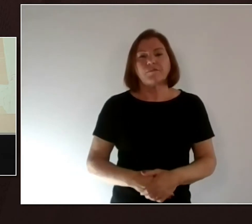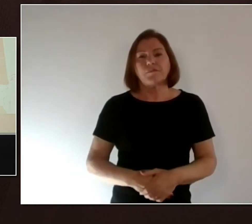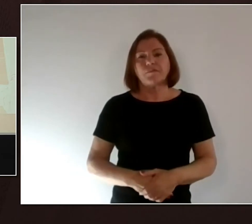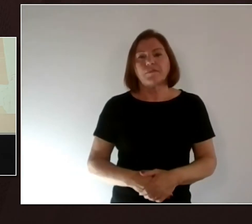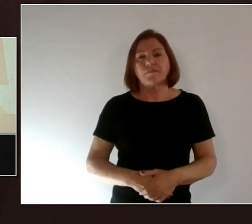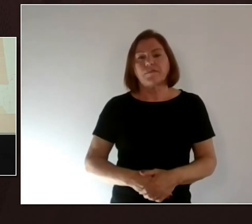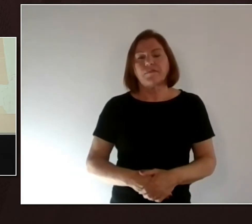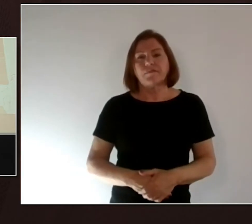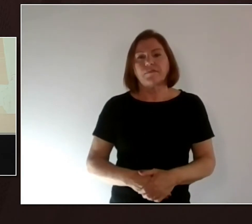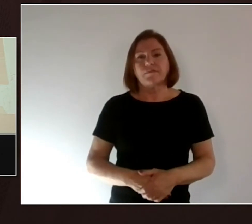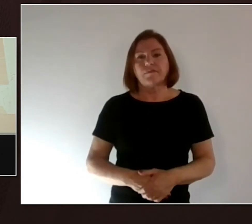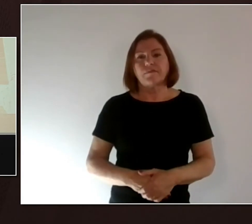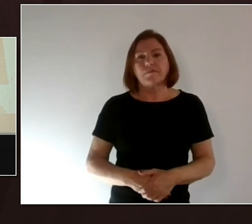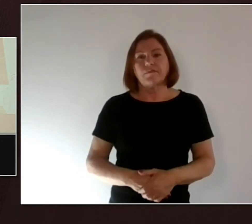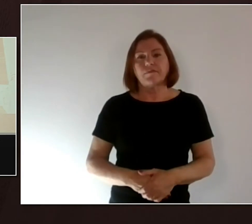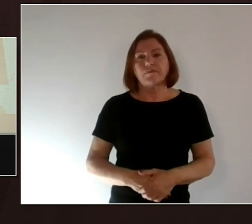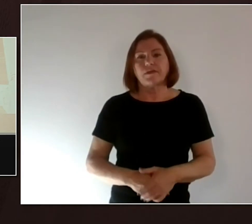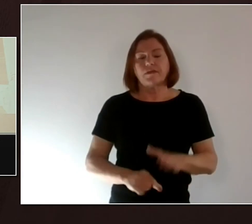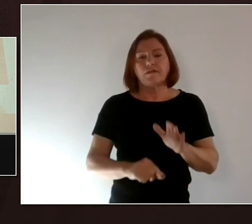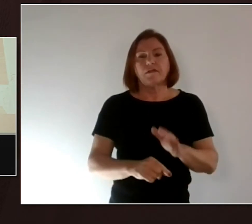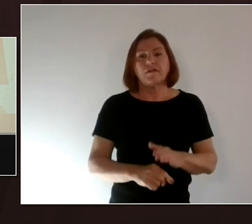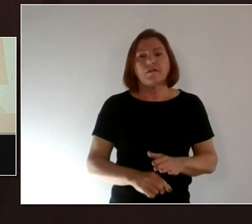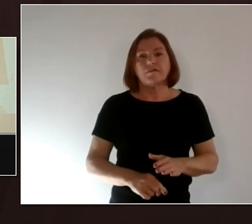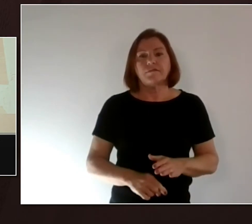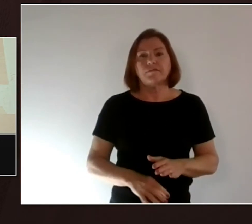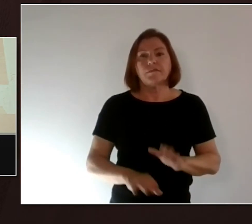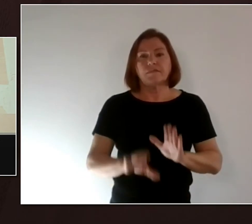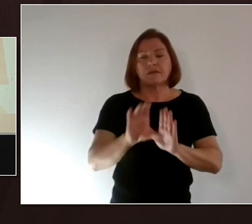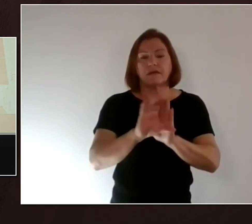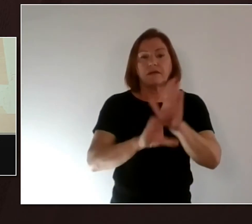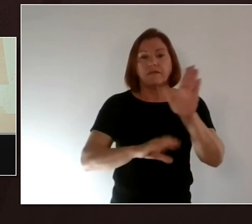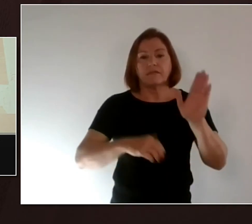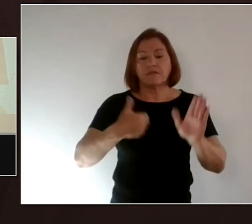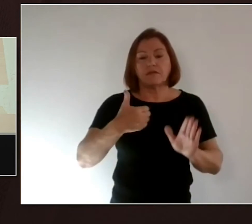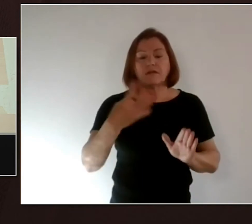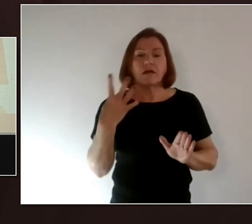Romanos 14, versículo 10.